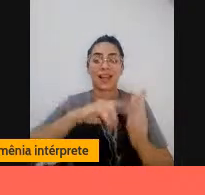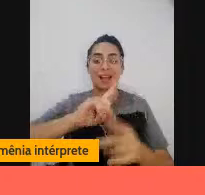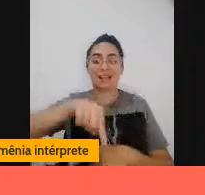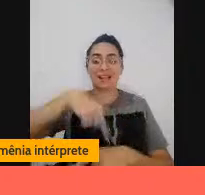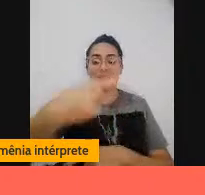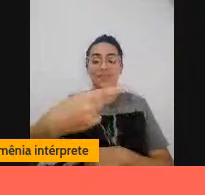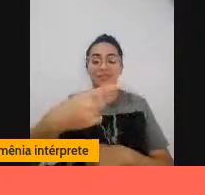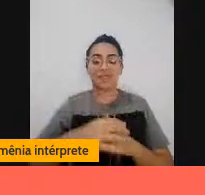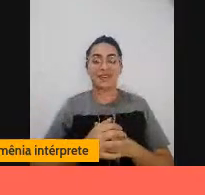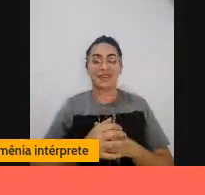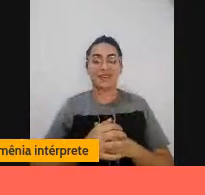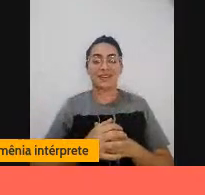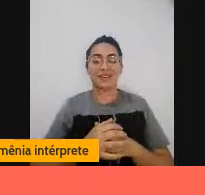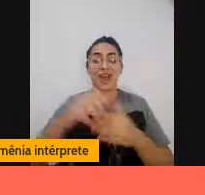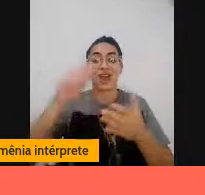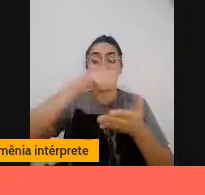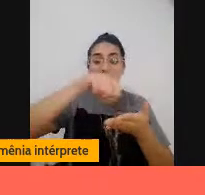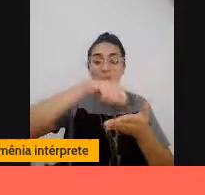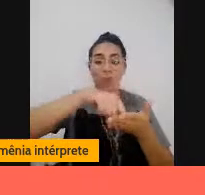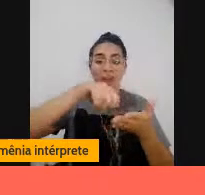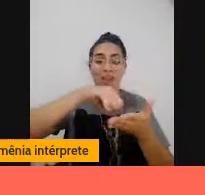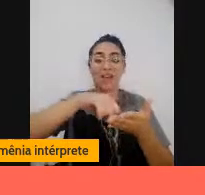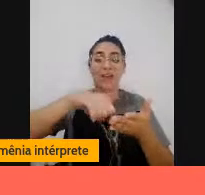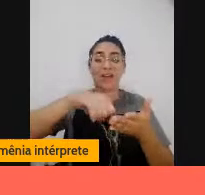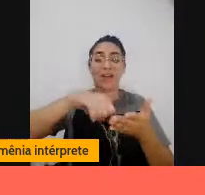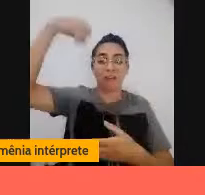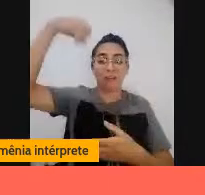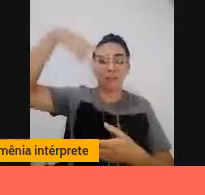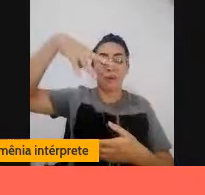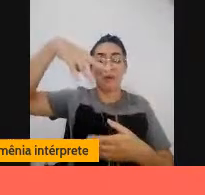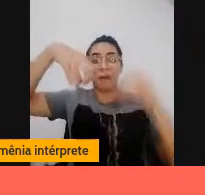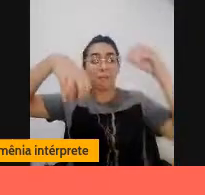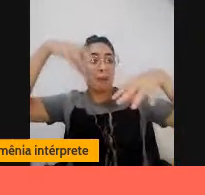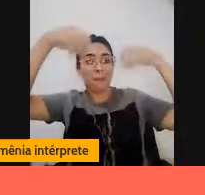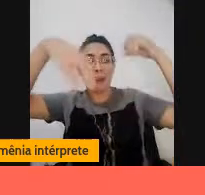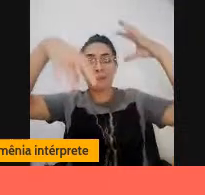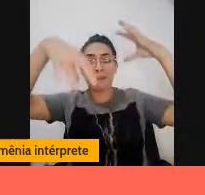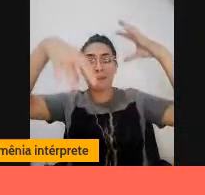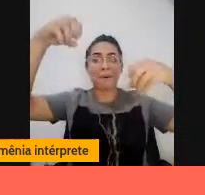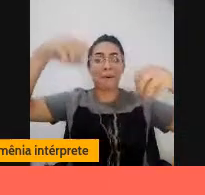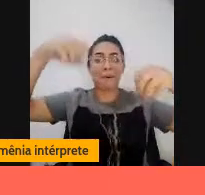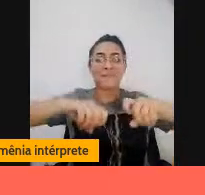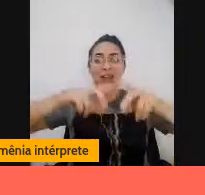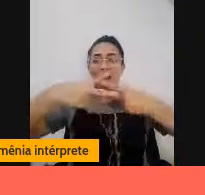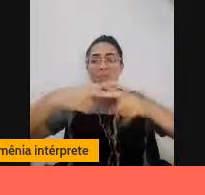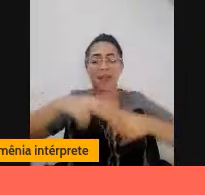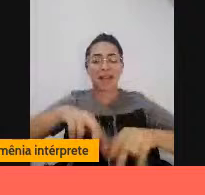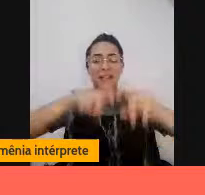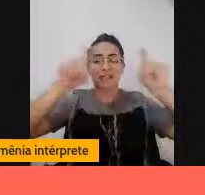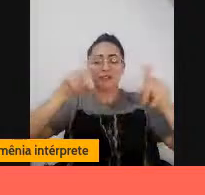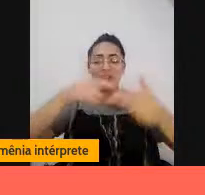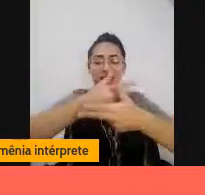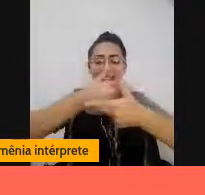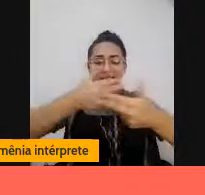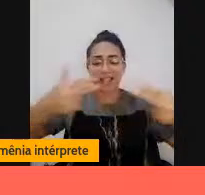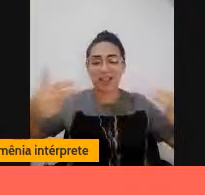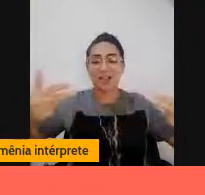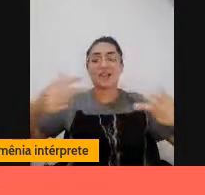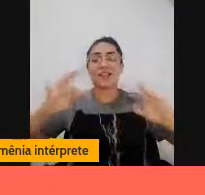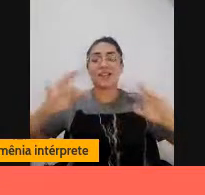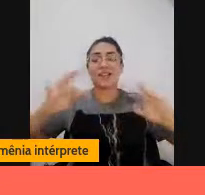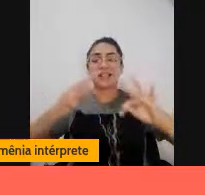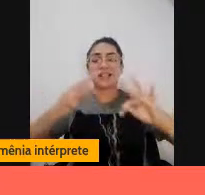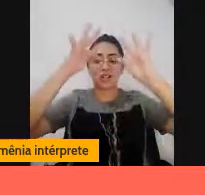de todo mundo para pagar minha energia, porque eu liguei tanto equipamento aqui em casa que vão fazer vaquinha, hein? Simbora,